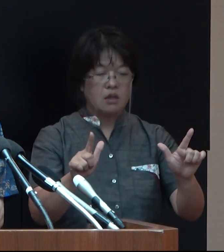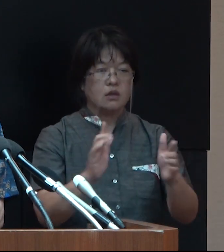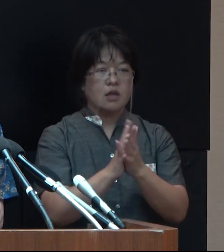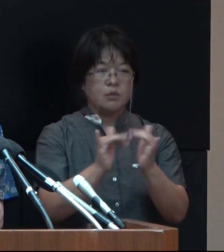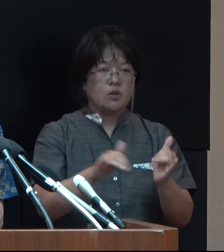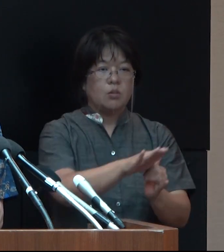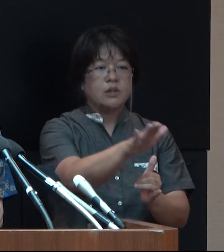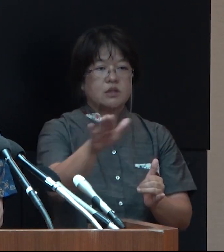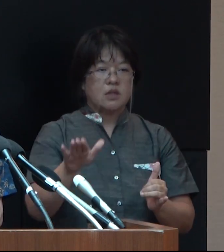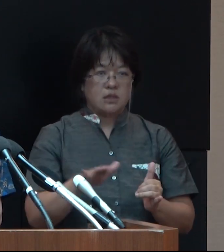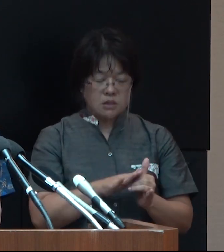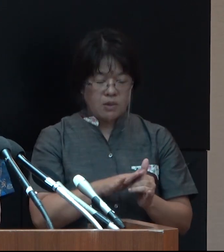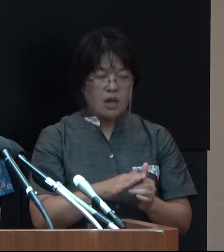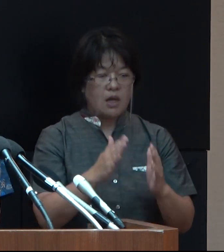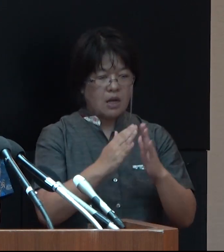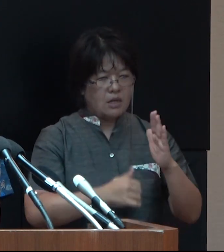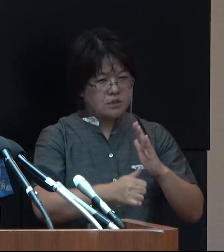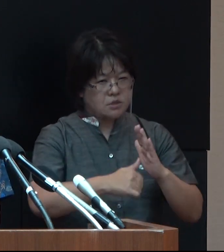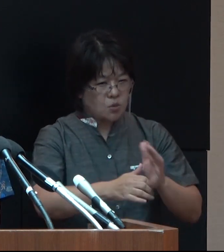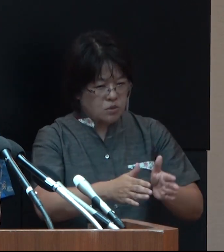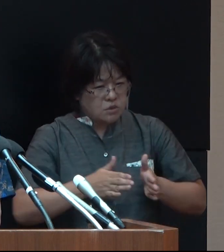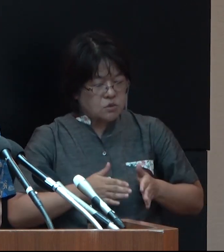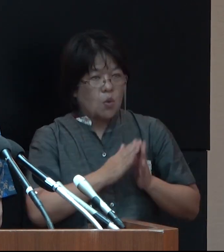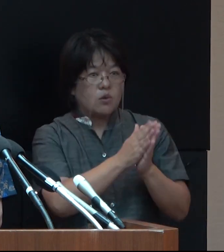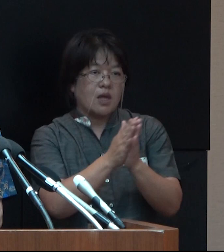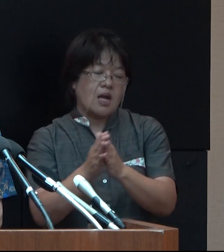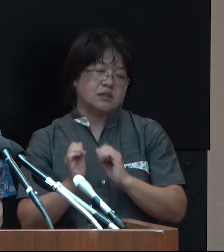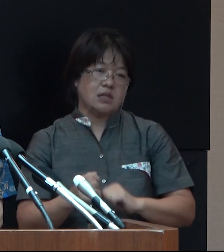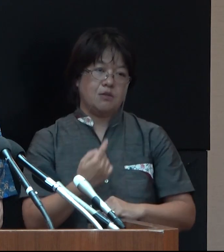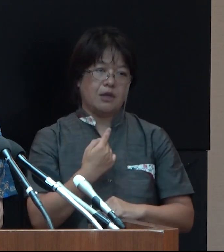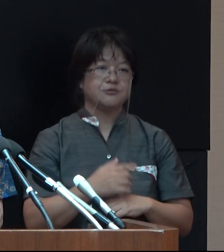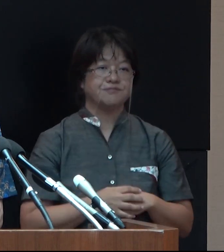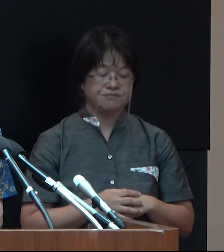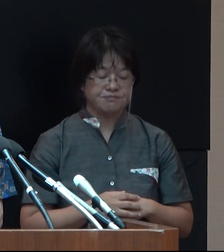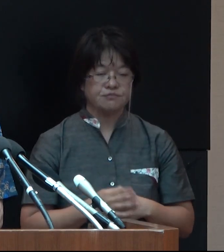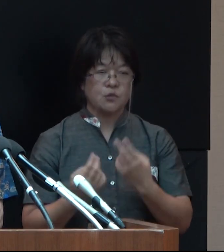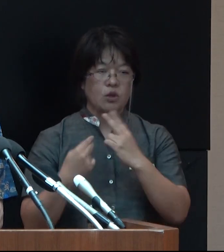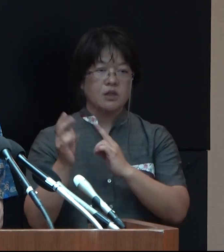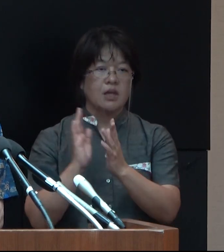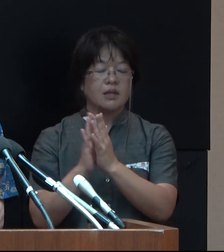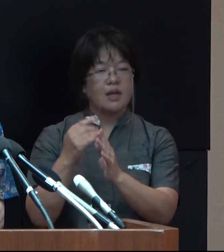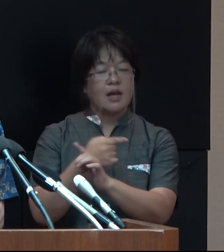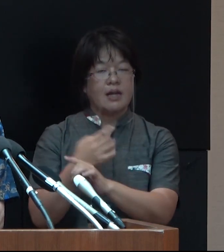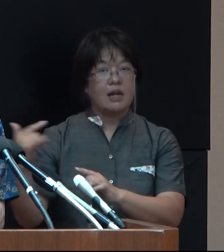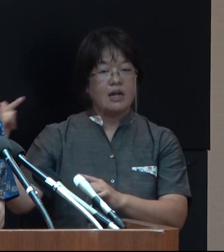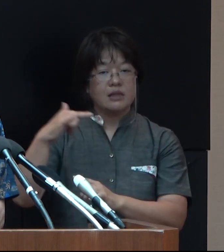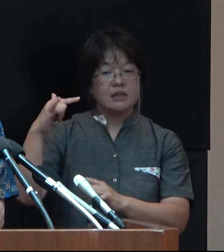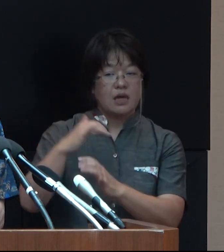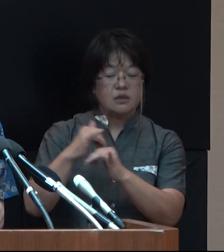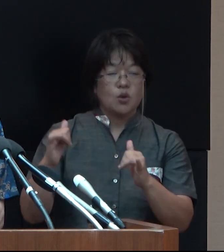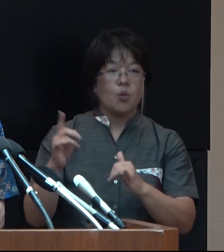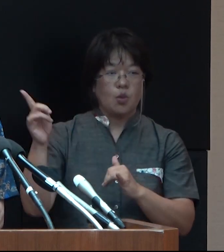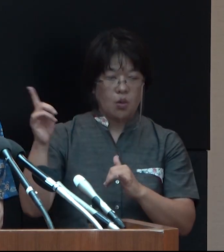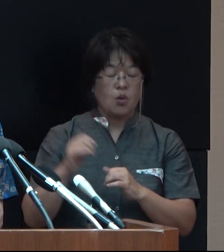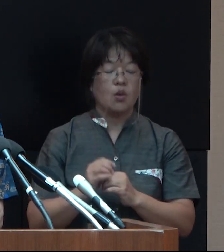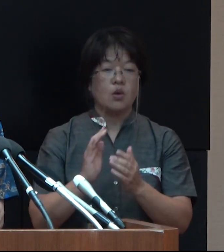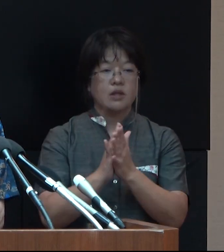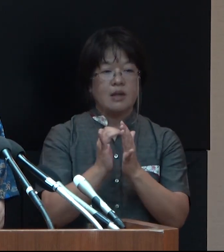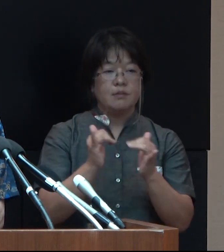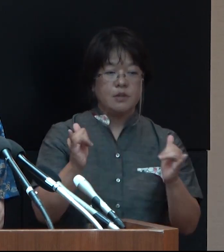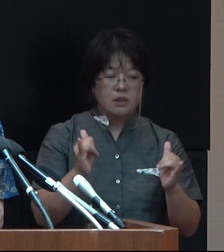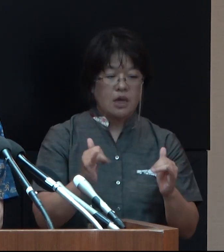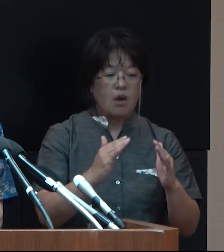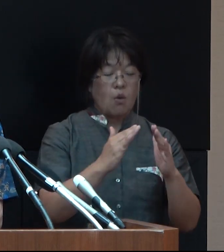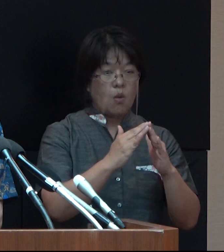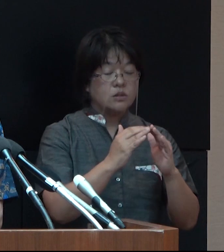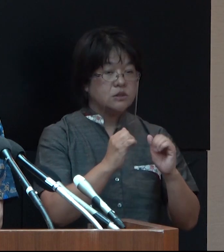には外出自粛を呼びかけています。ですから、県外から来られた方々も、県民が外出